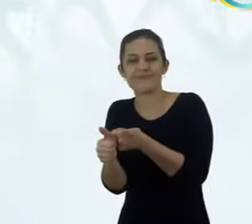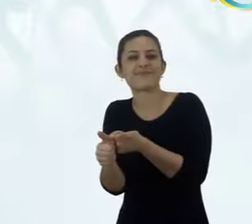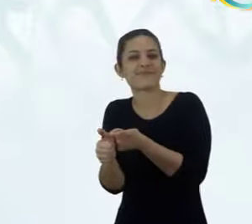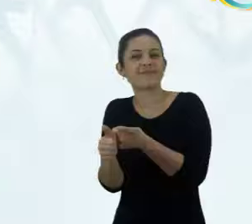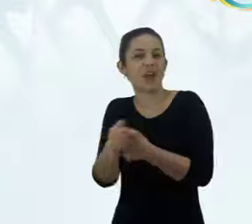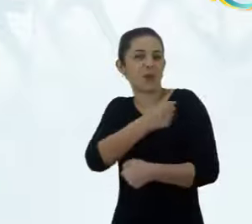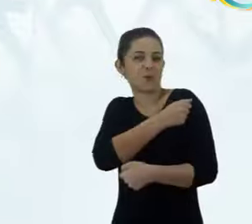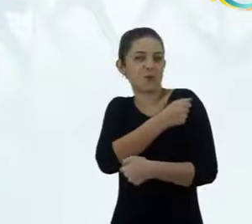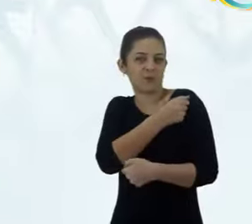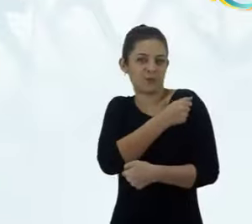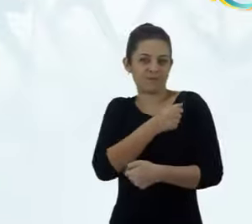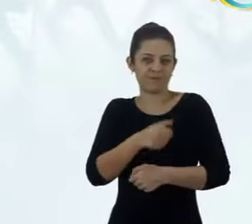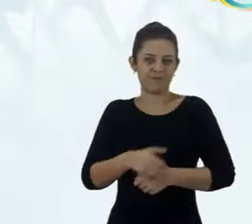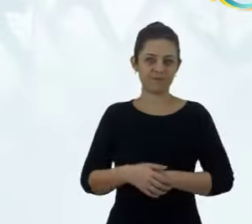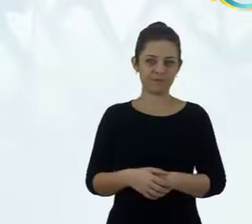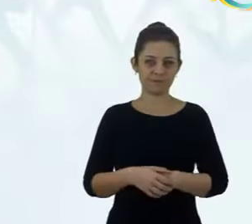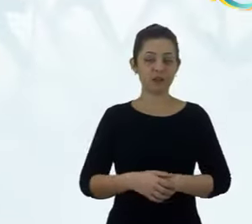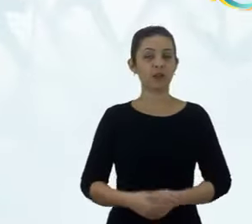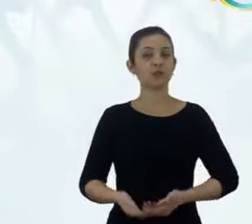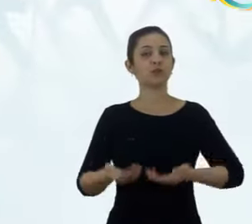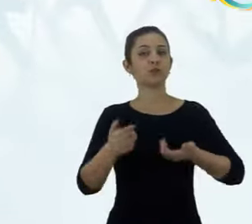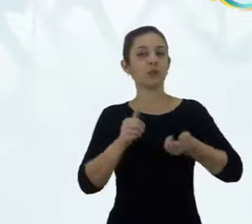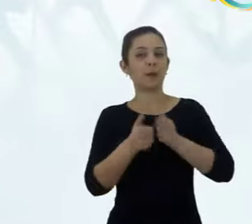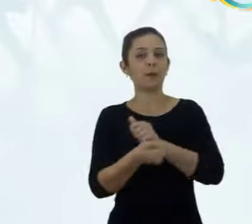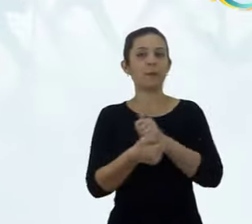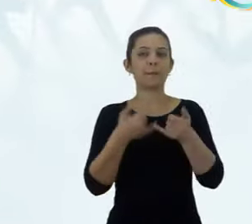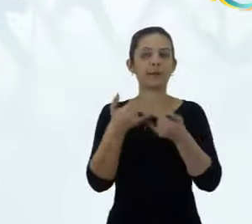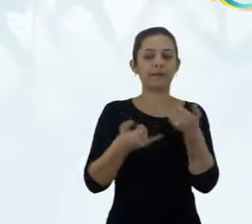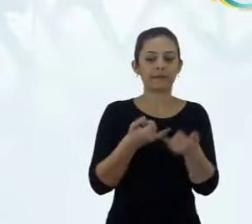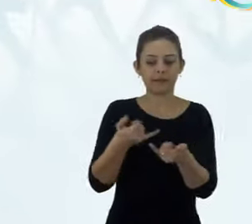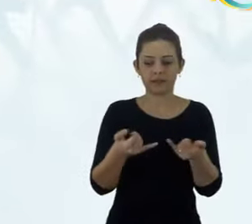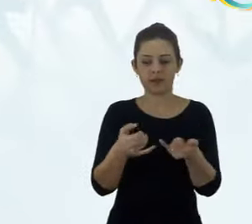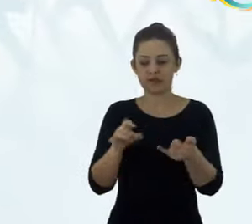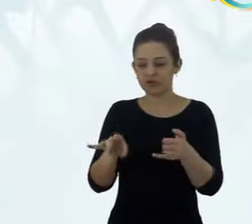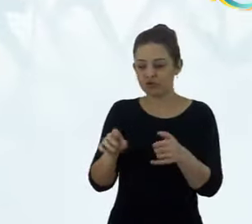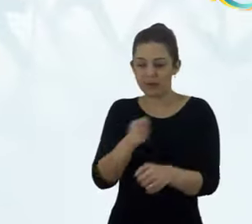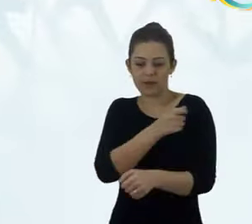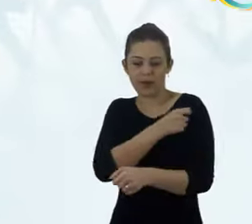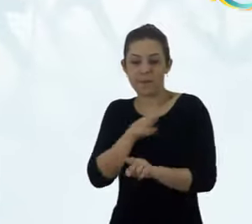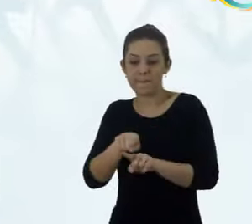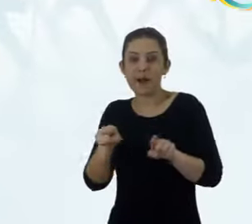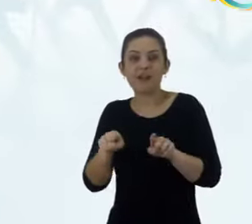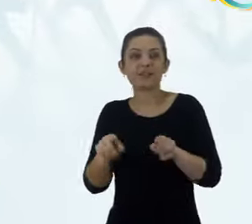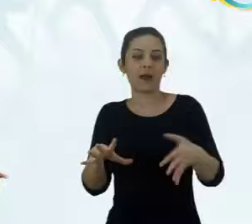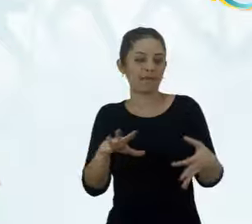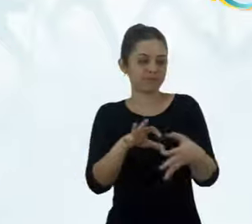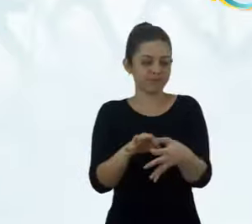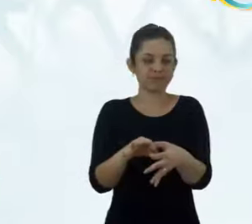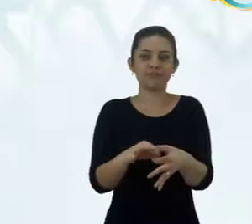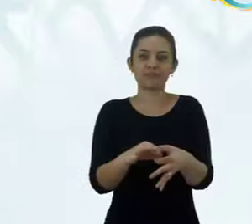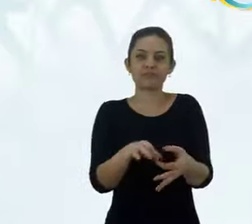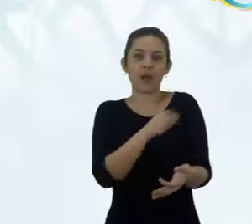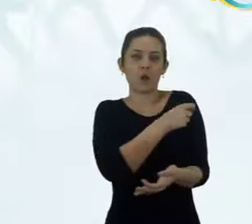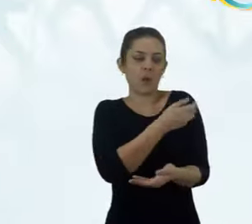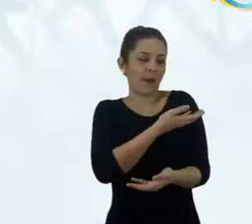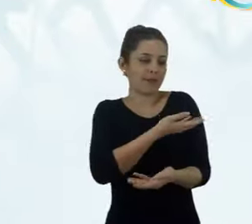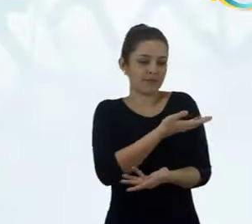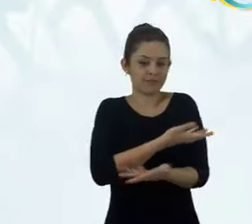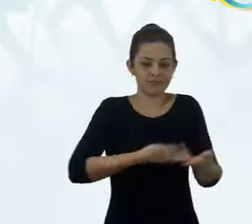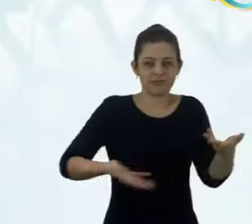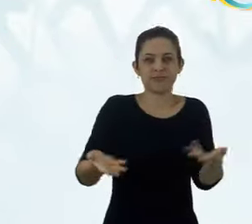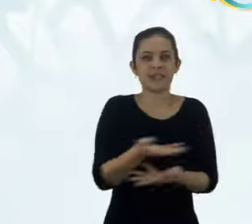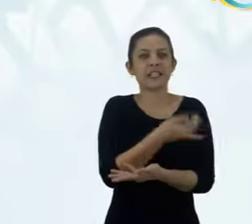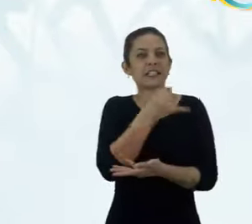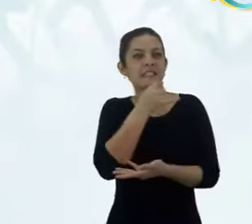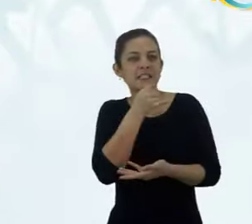aproxime dessa criança, desse aluno dentro da sala de aula. Os jogos, ele não serve só para o aluno, mas com uma integração em conjunto com os outros